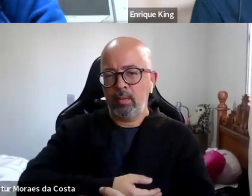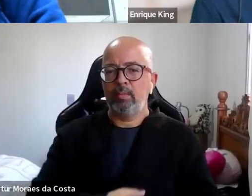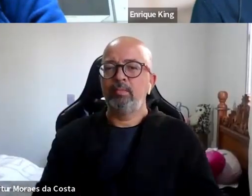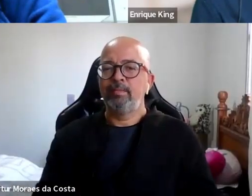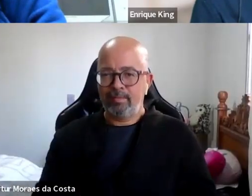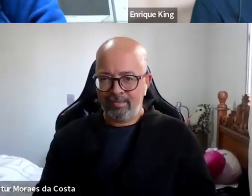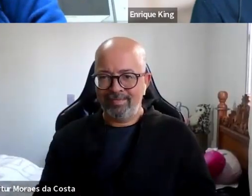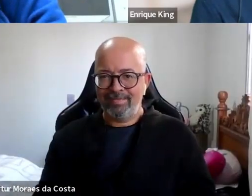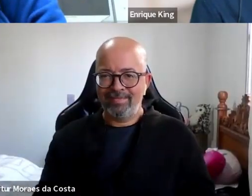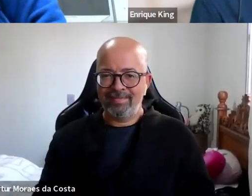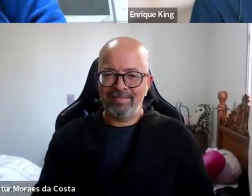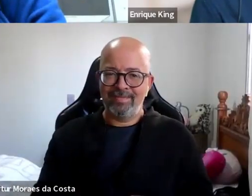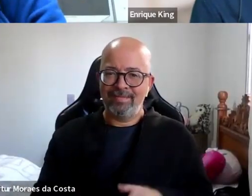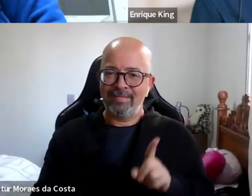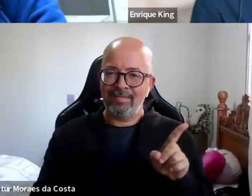bebé